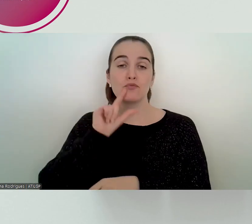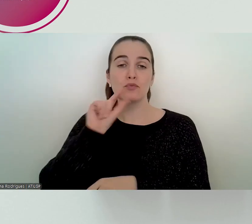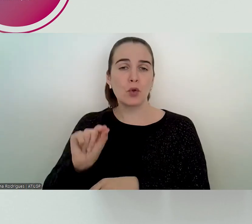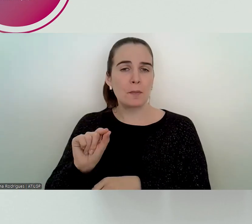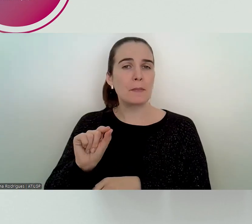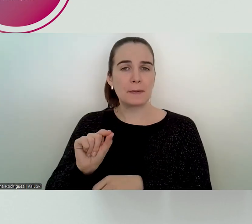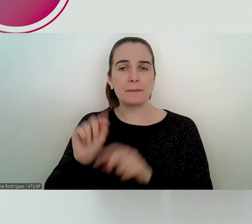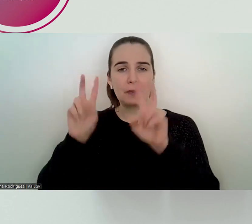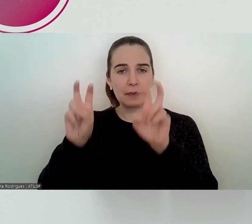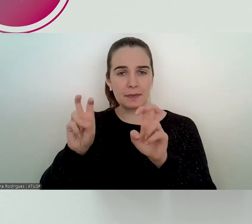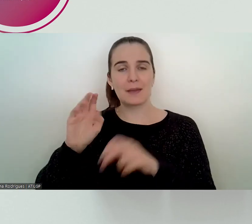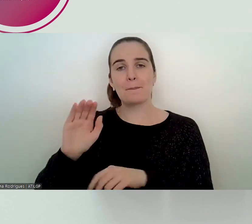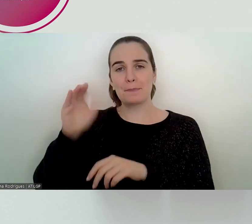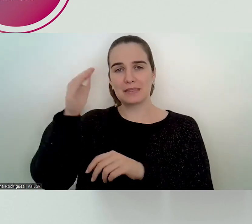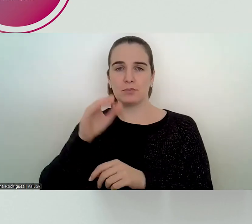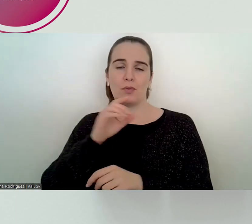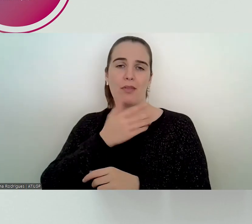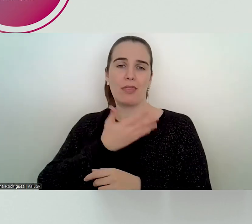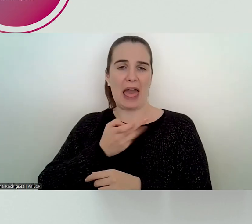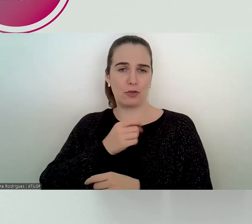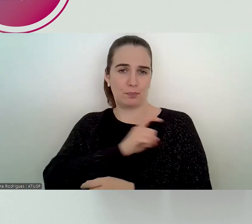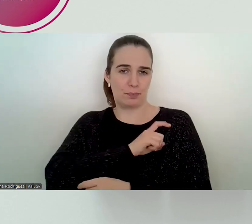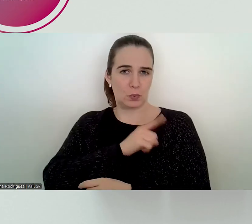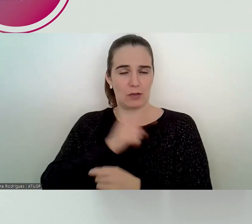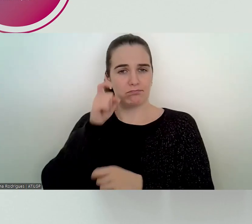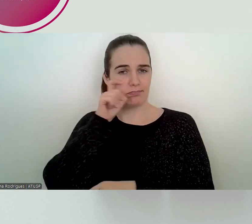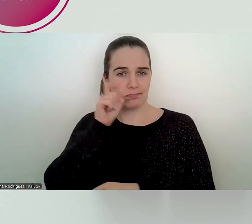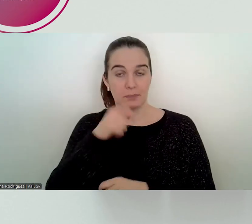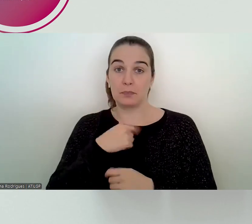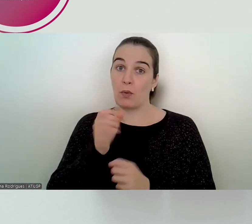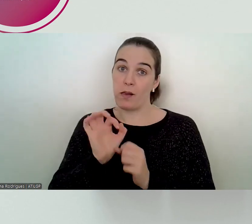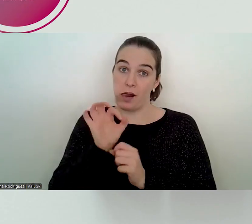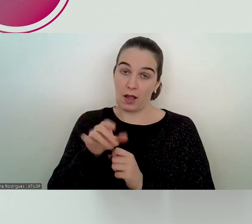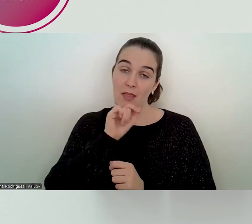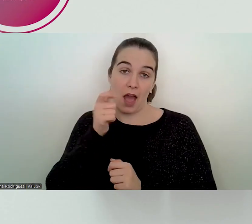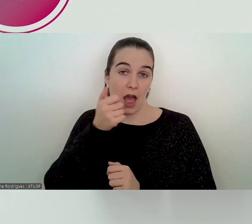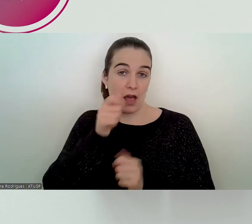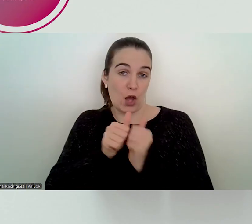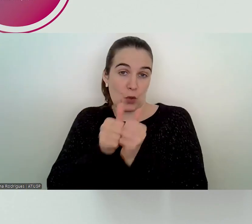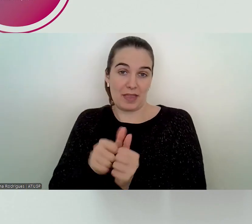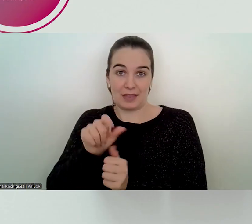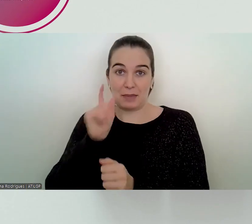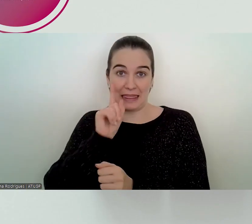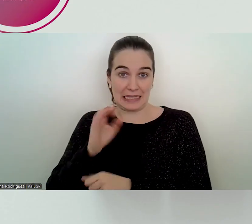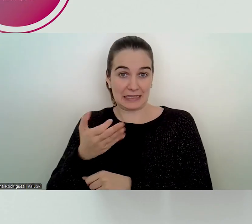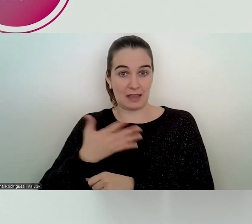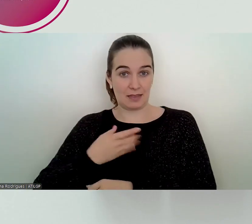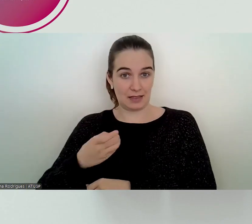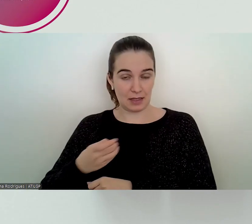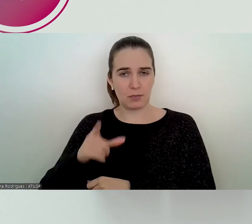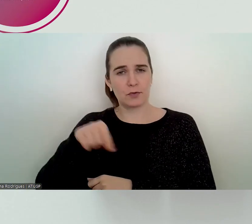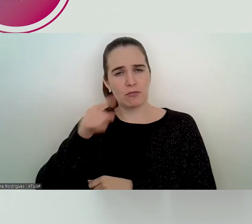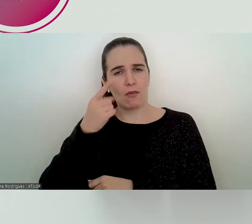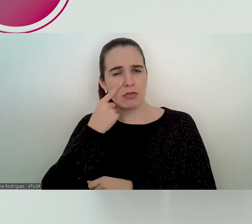Princípio da Proteção de Dados Pessoais. Sugerimos que nos acompanhem também neste momento, estando atentos à sua